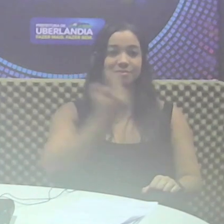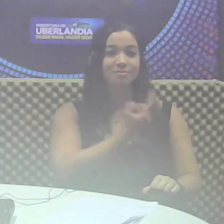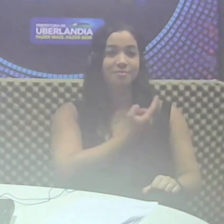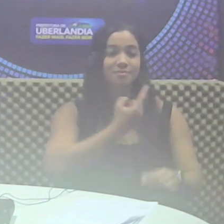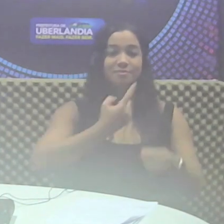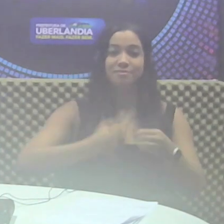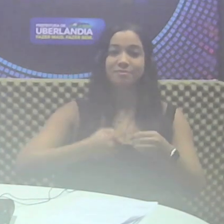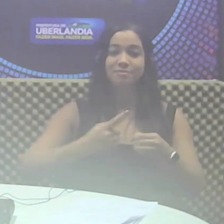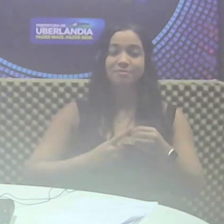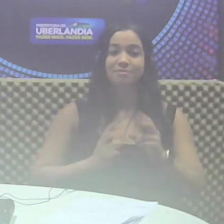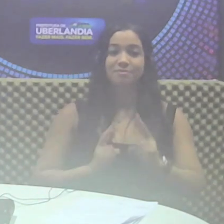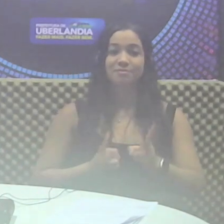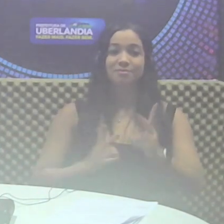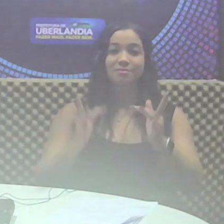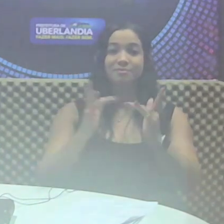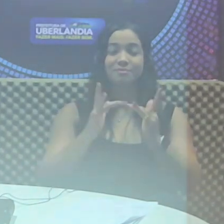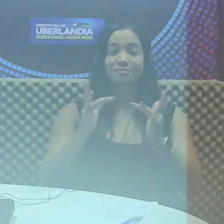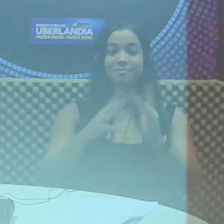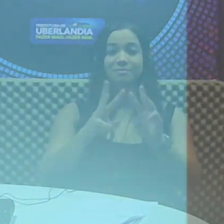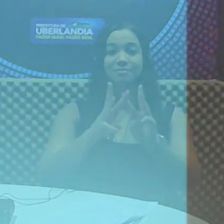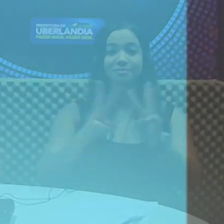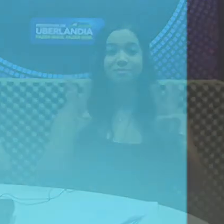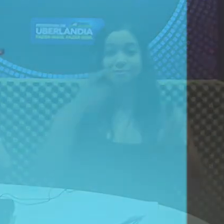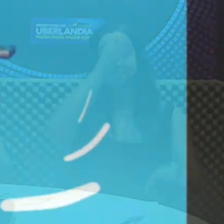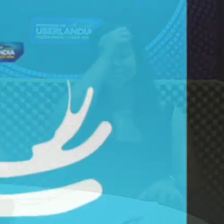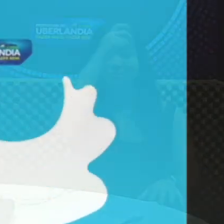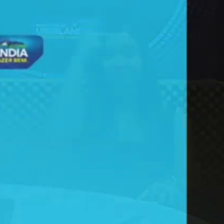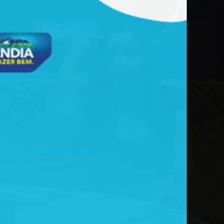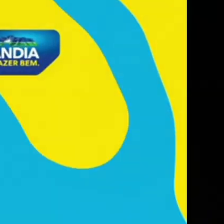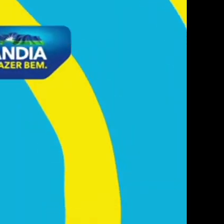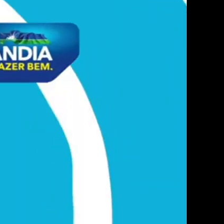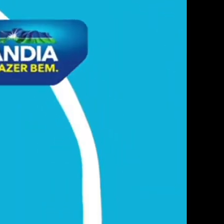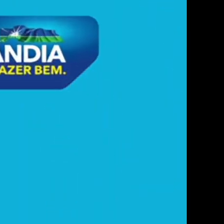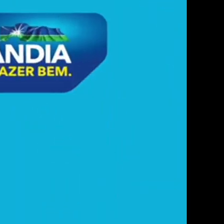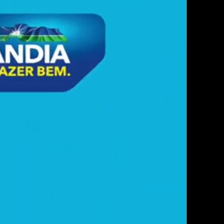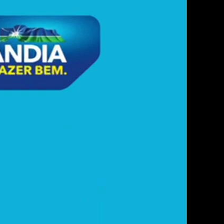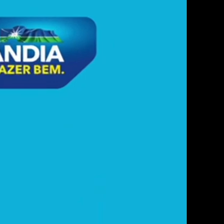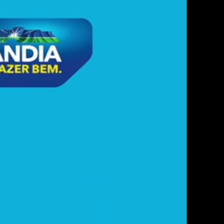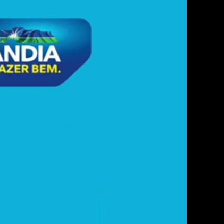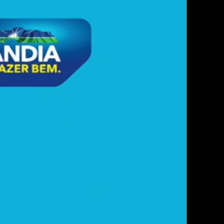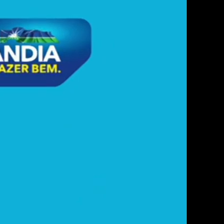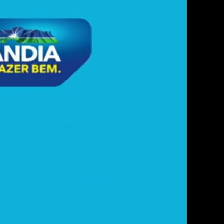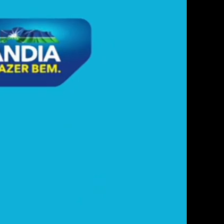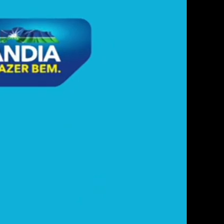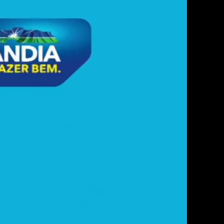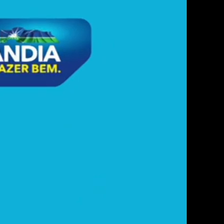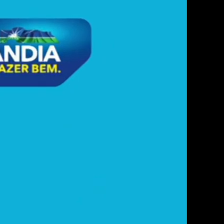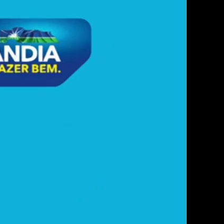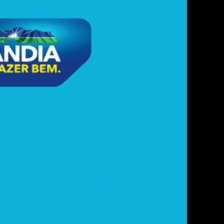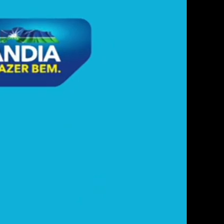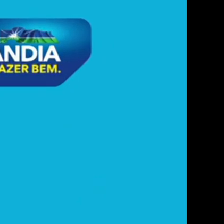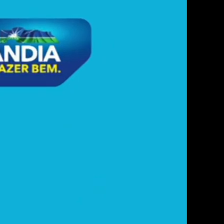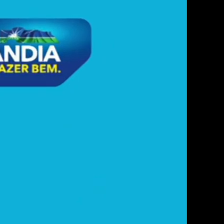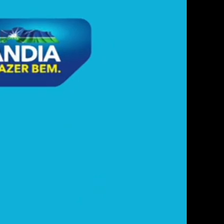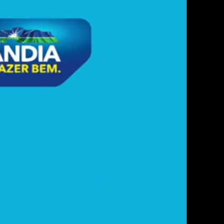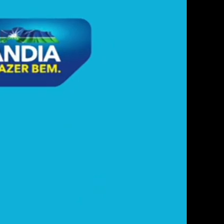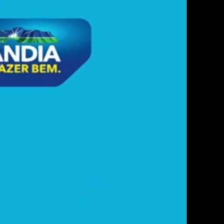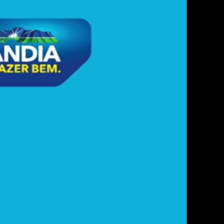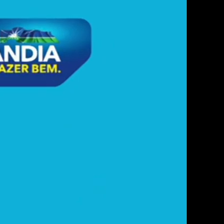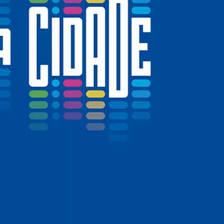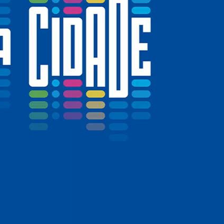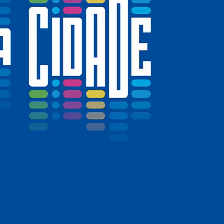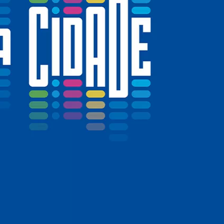programa da Rádio Nossa Cidade. Continue conosco no portal da Prefeitura e nas redes sociais.